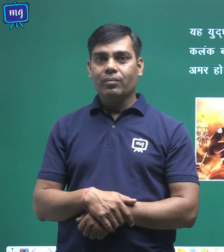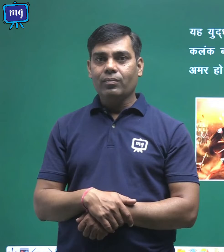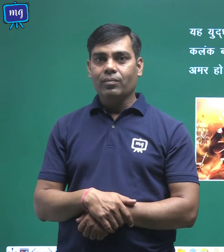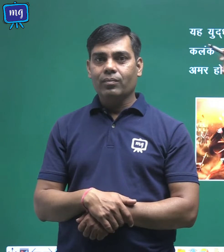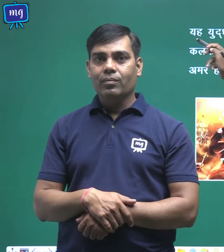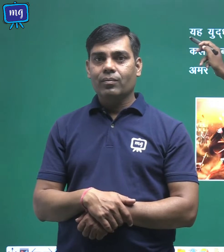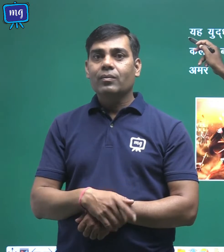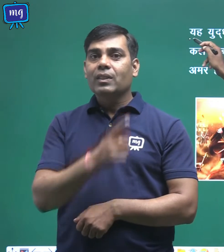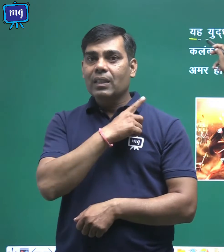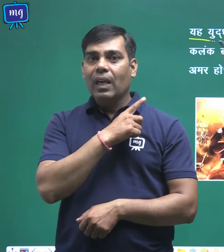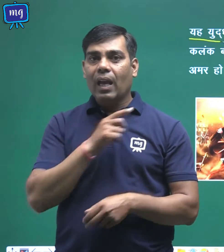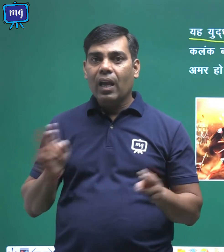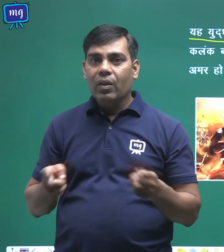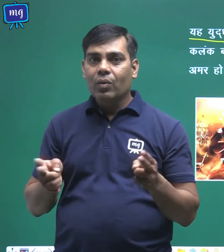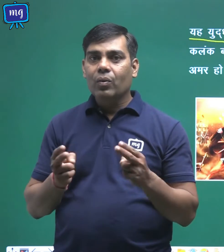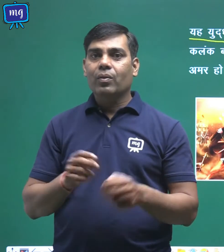यह युद्ध